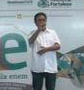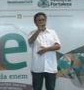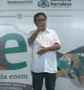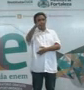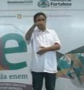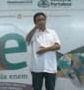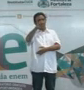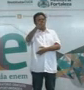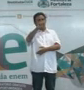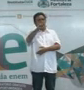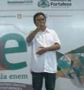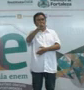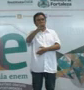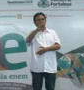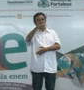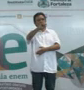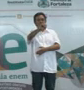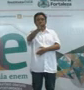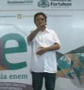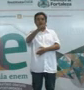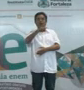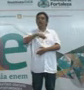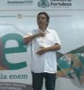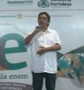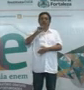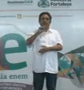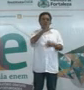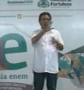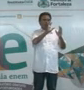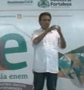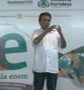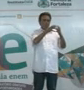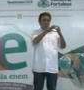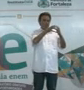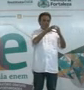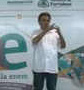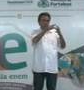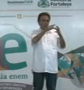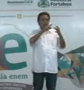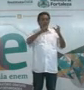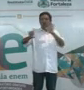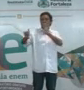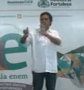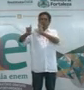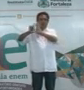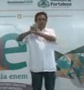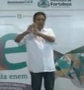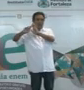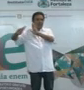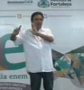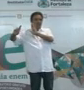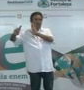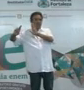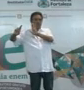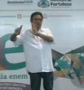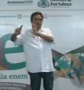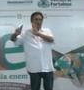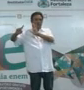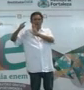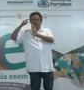quando o Estado ele está sujeito ou subordinado às leis religiosas extremas de